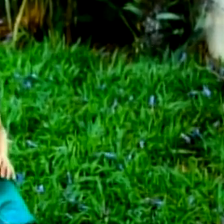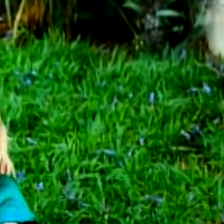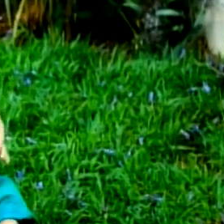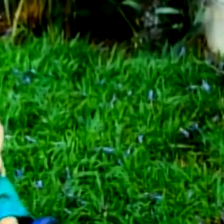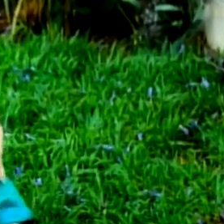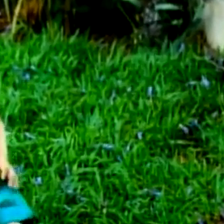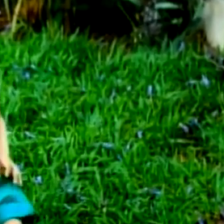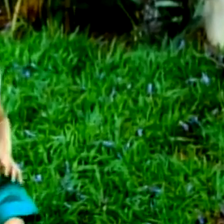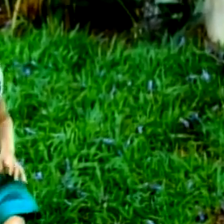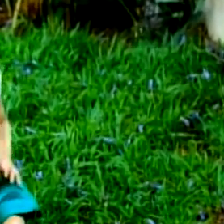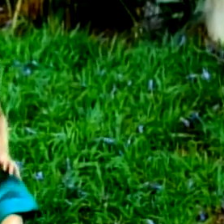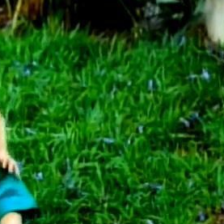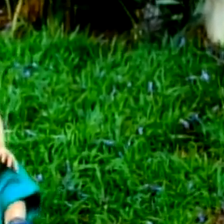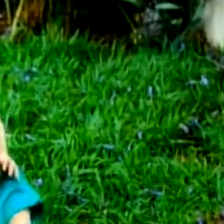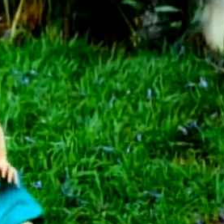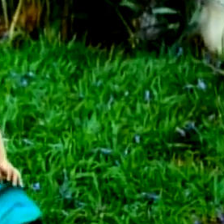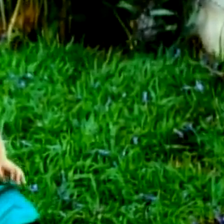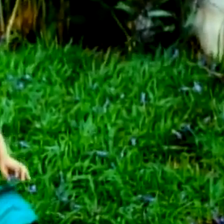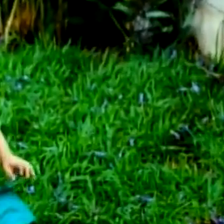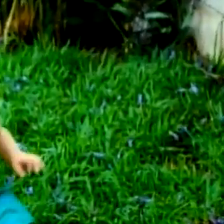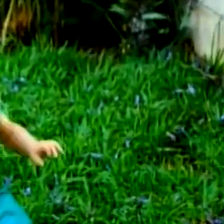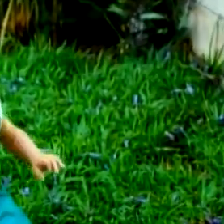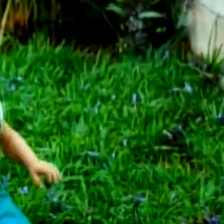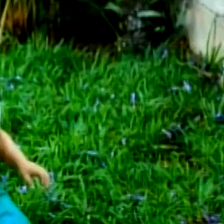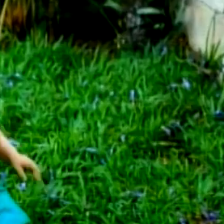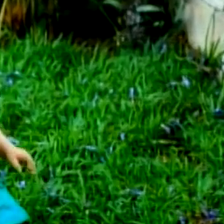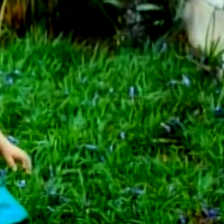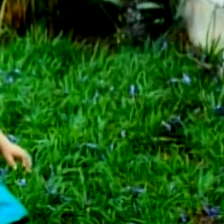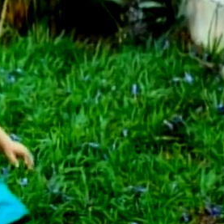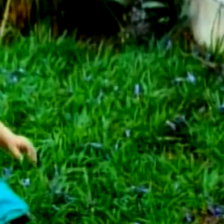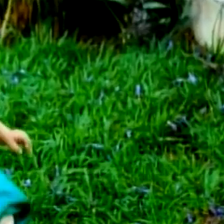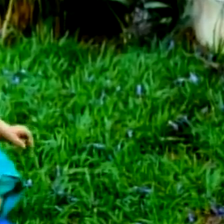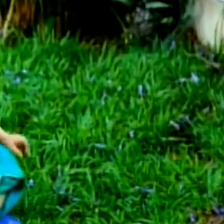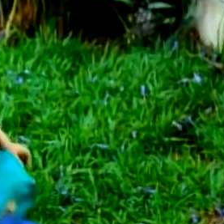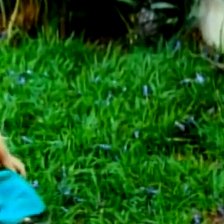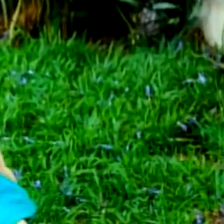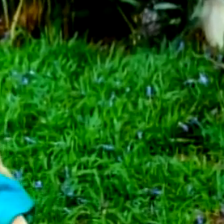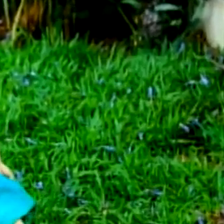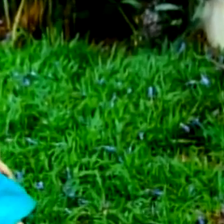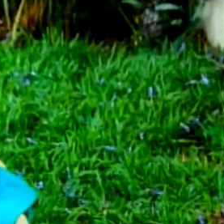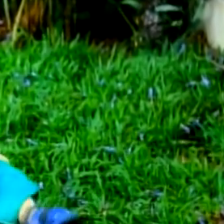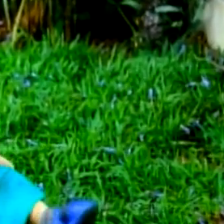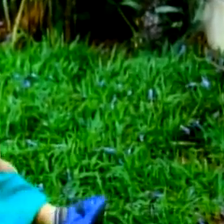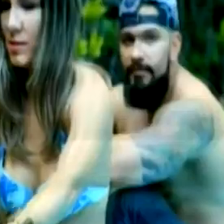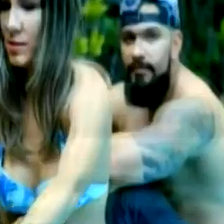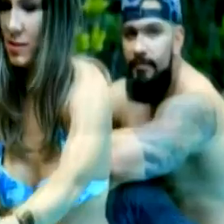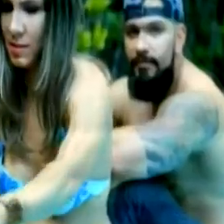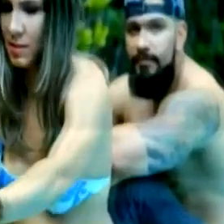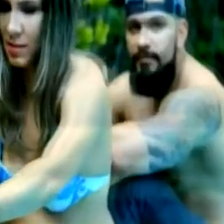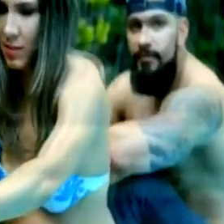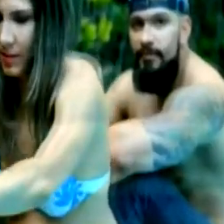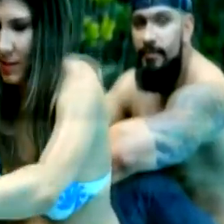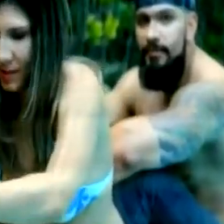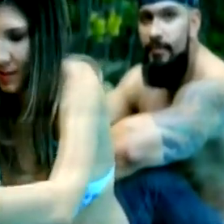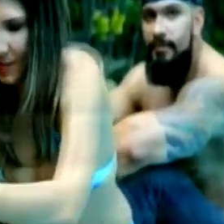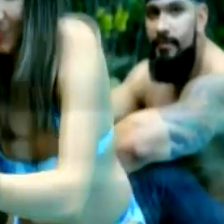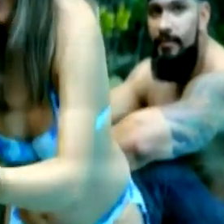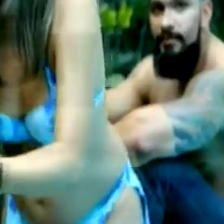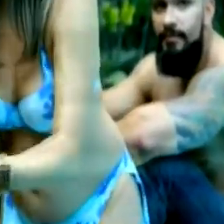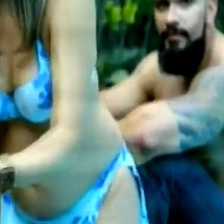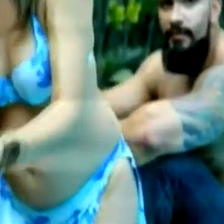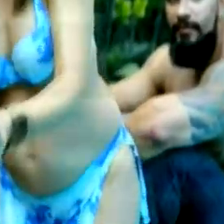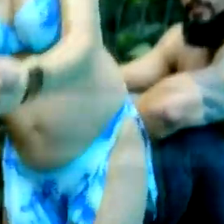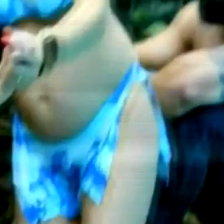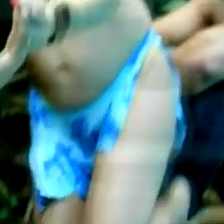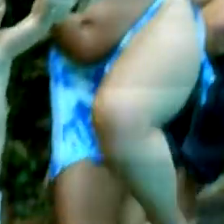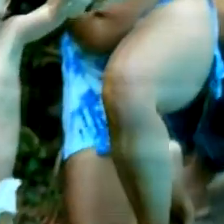aí eu achei essa história muito estranha. Falei: ai, que absurdo, é loucura desse hospital, tem alguma coisa errada e tal. E aí foi quando eles falaram